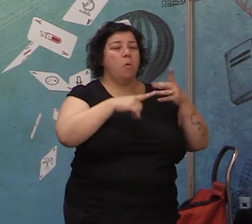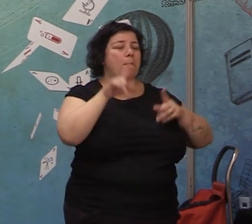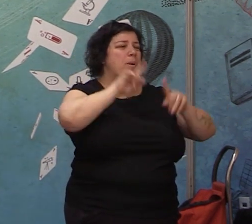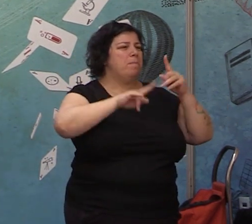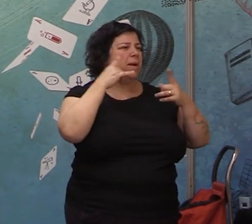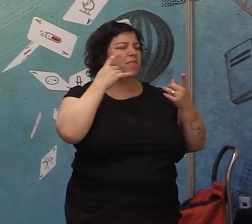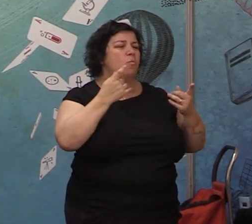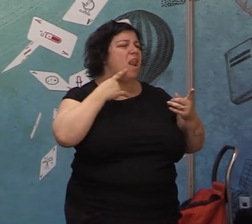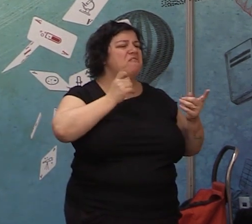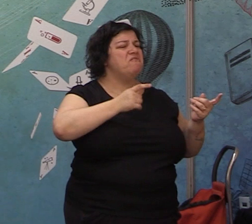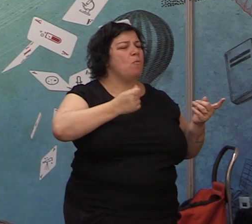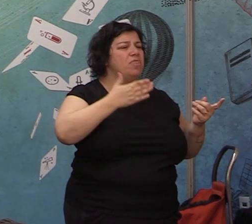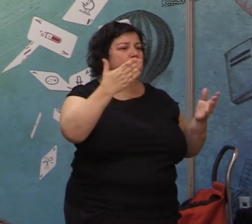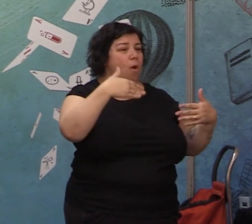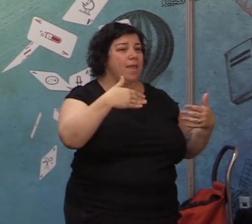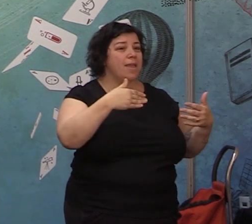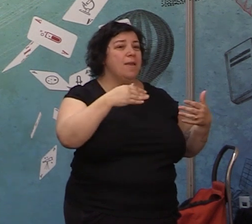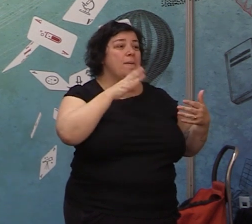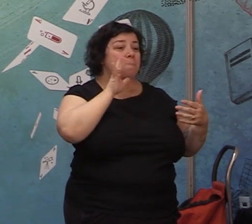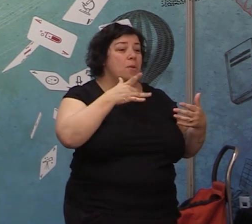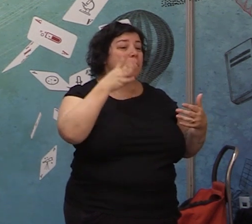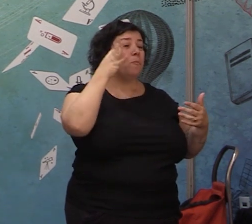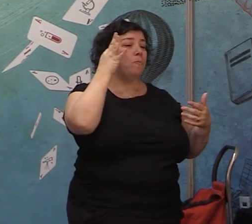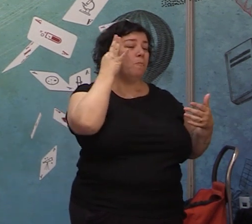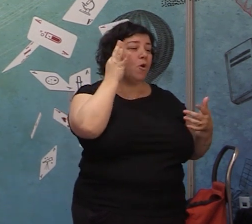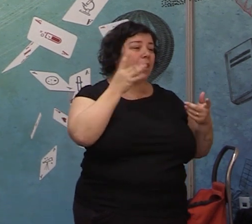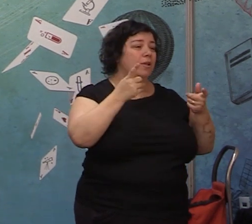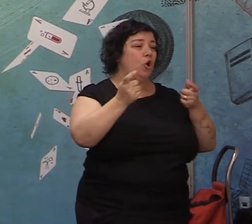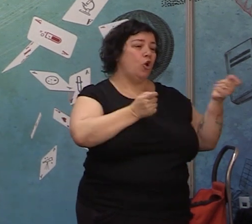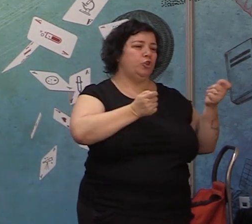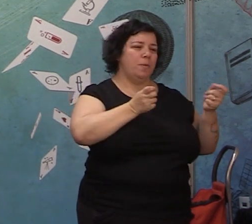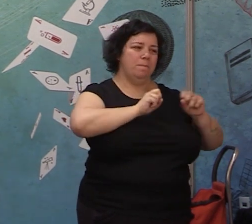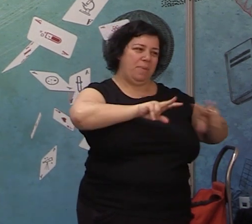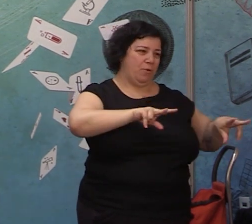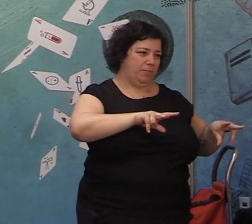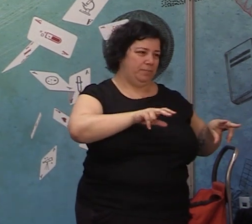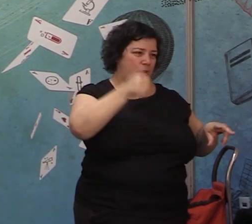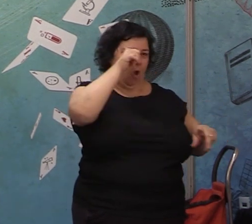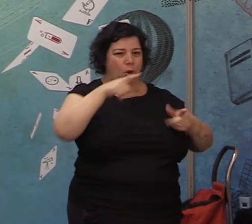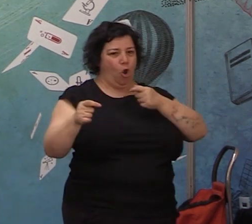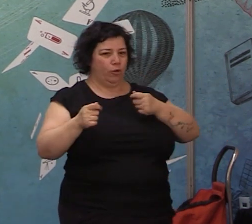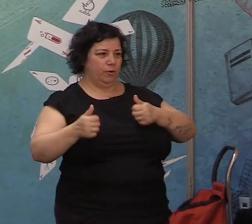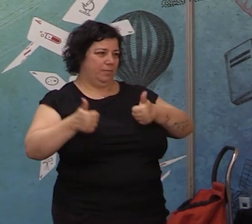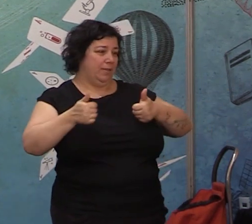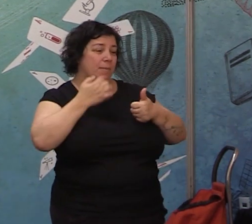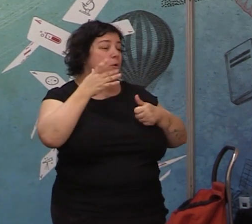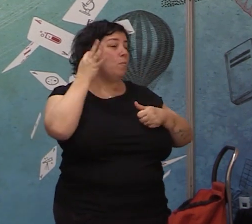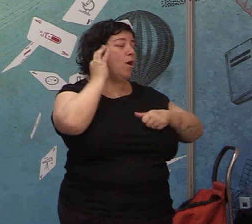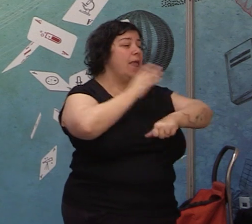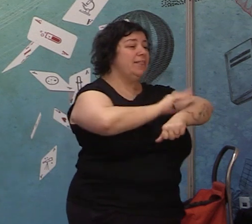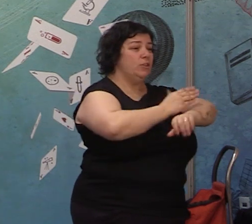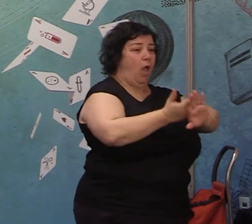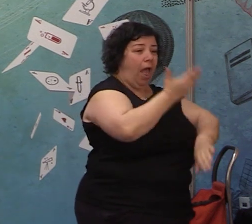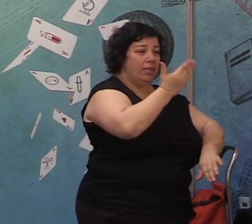problemas sí están peor controlados cuando se presentan en las mujeres. A las mujeres hipertensas